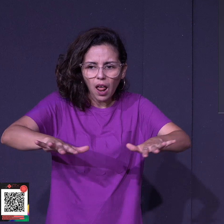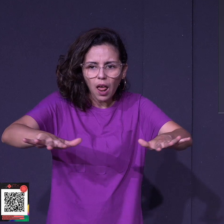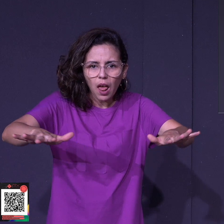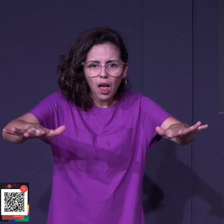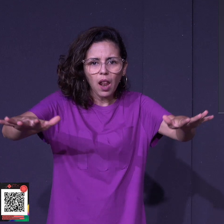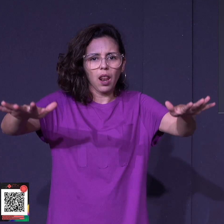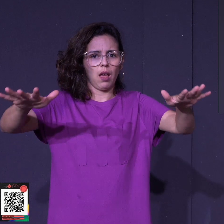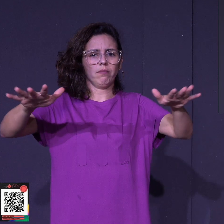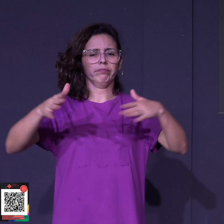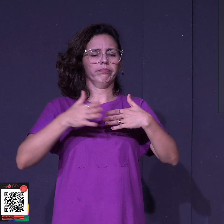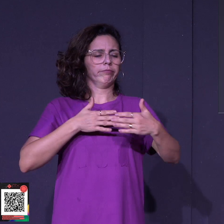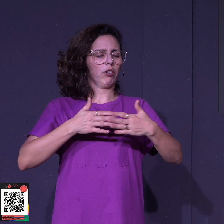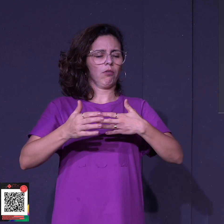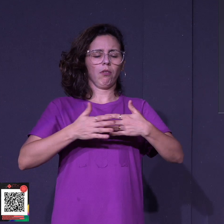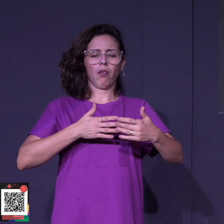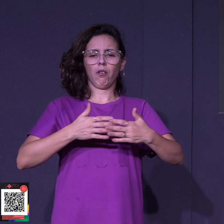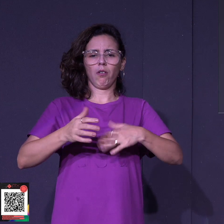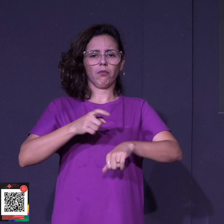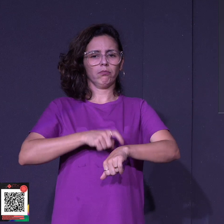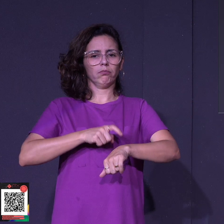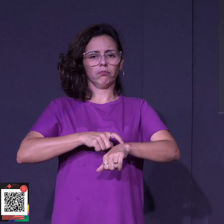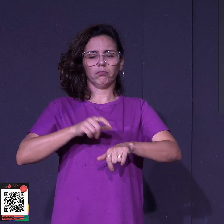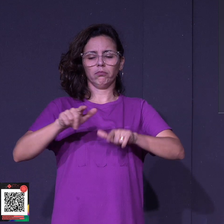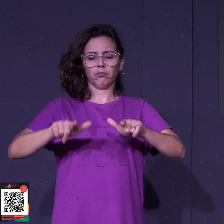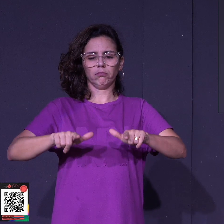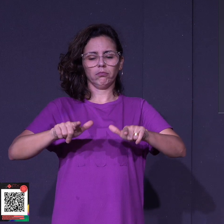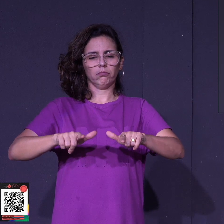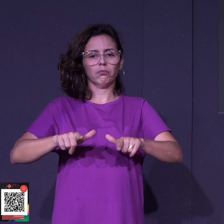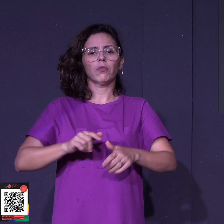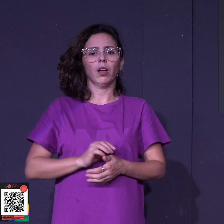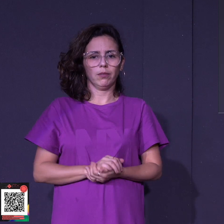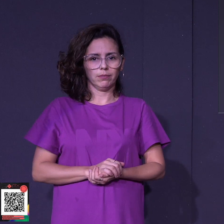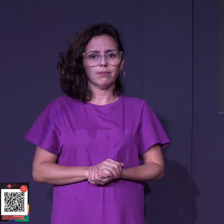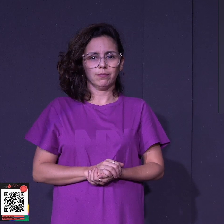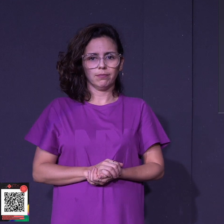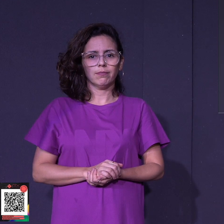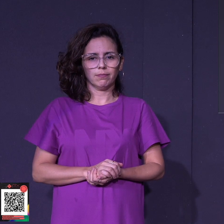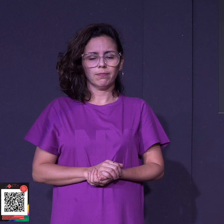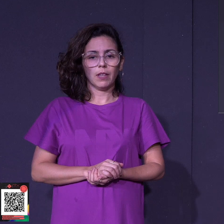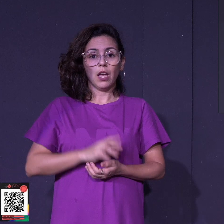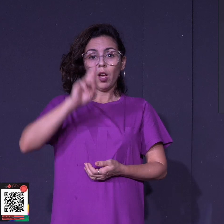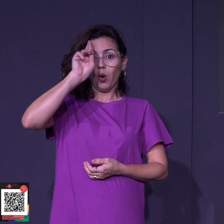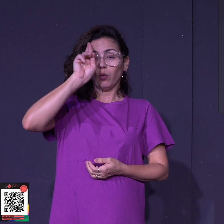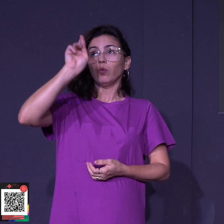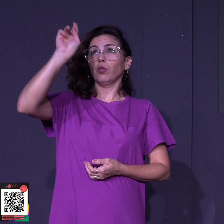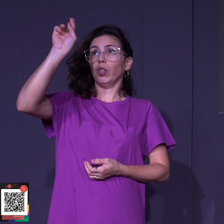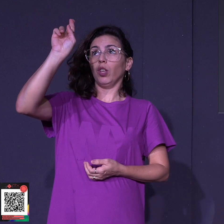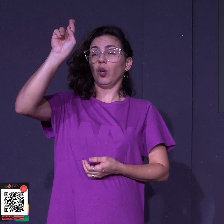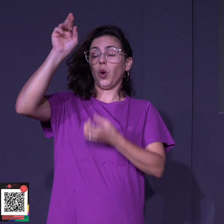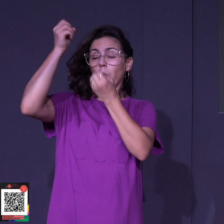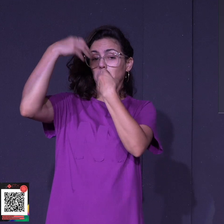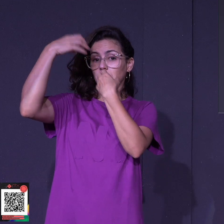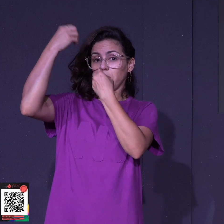passar. O Senhor tem me feito pensar sobre isso, aprendido que a melhor coisa é deixar Deus fazer